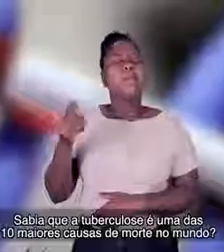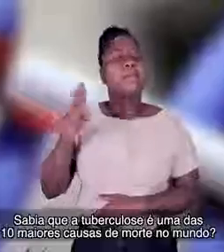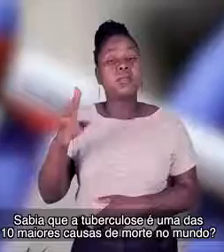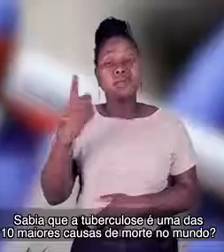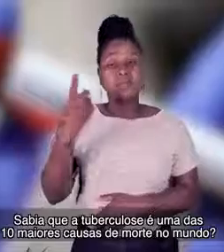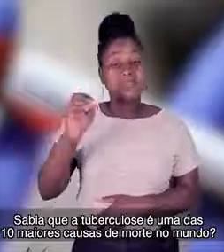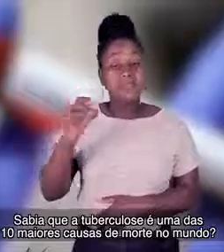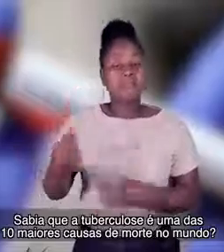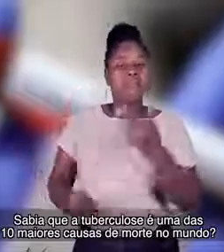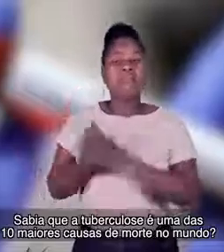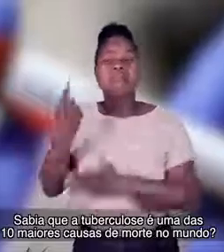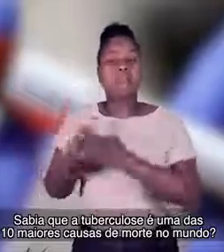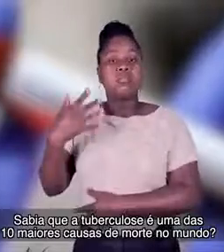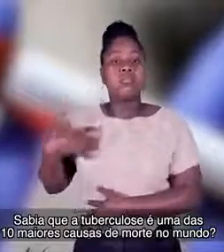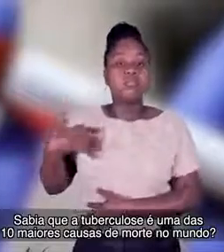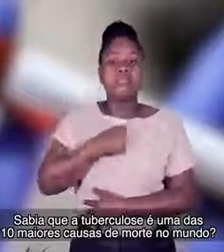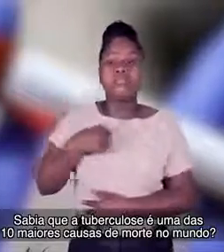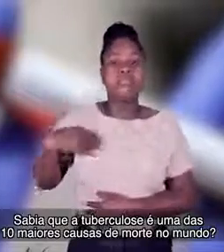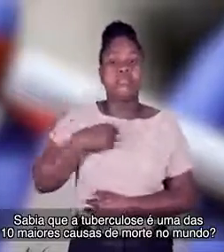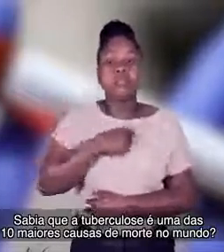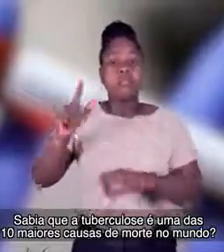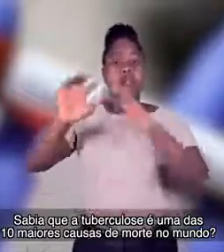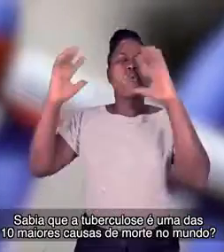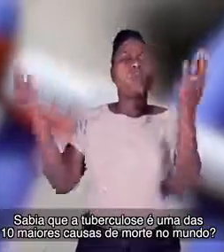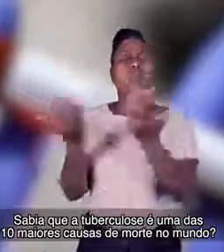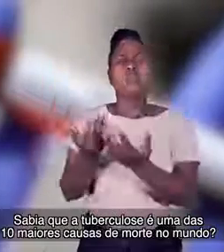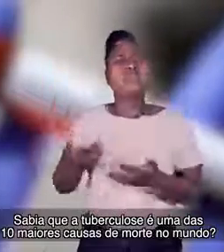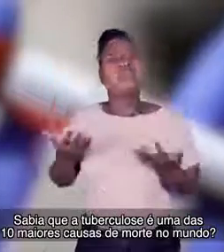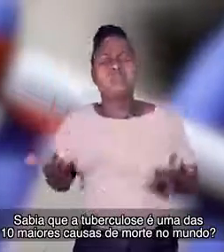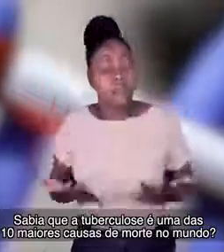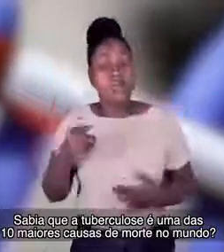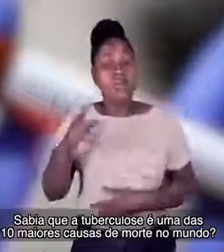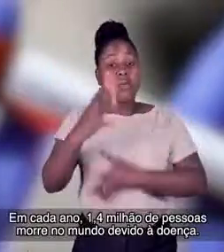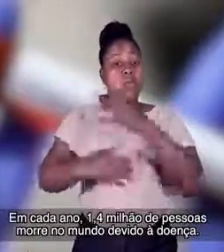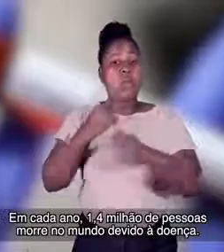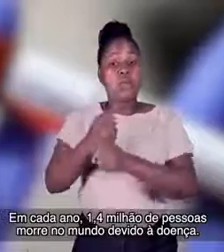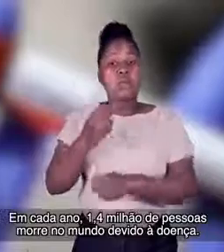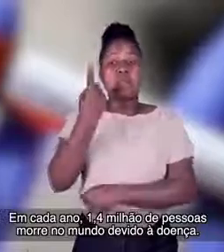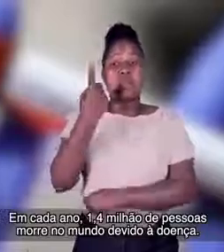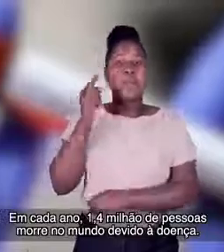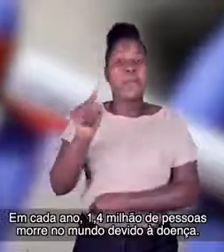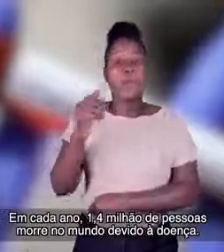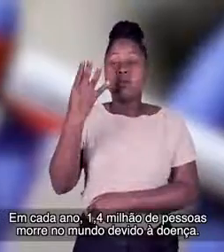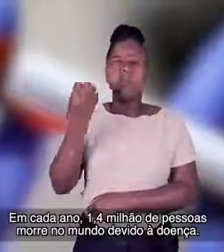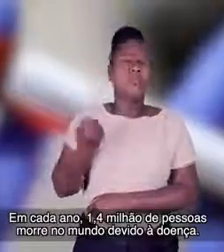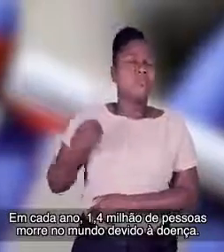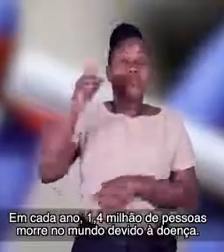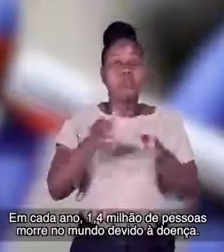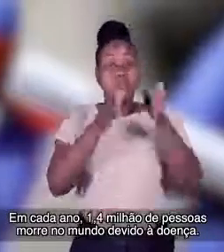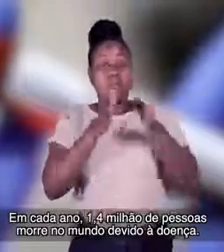Sabia que a tuberculose é uma das 10 maiores causas de morte no mundo? Em cada ano, 1,4 milhão de pessoas